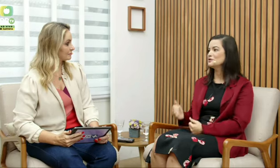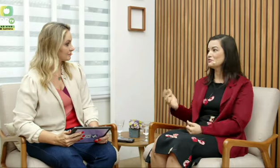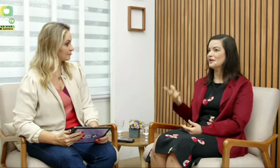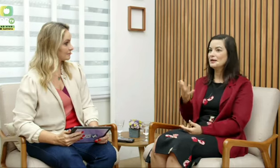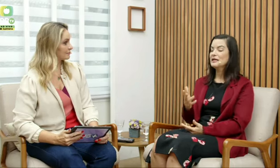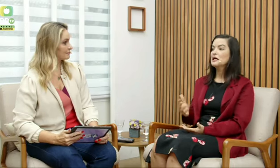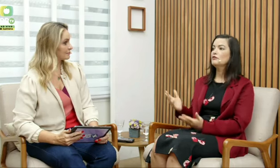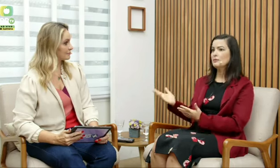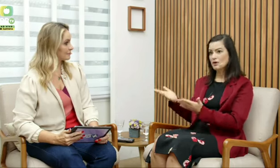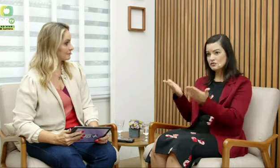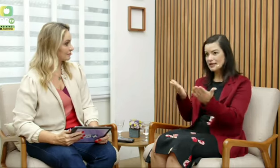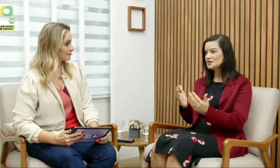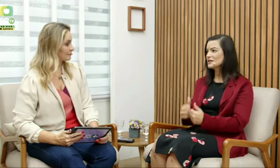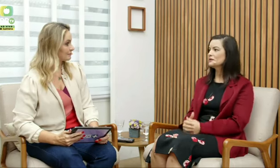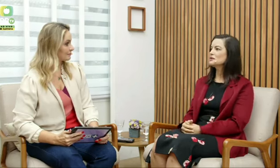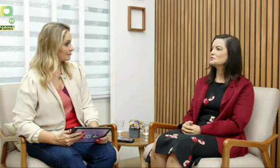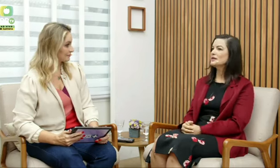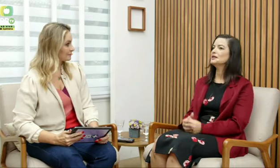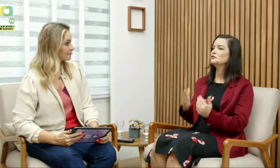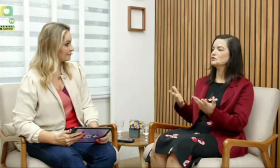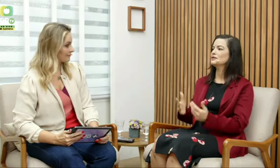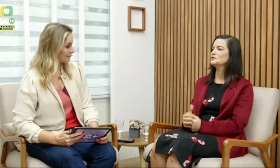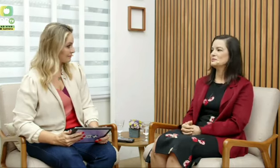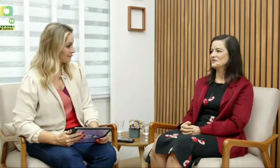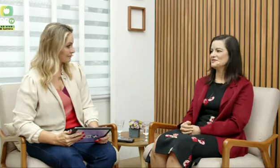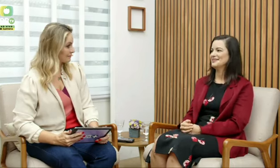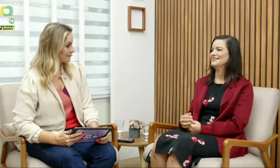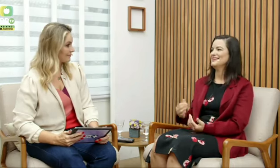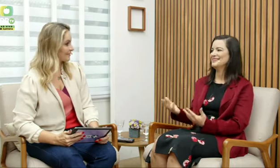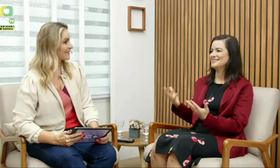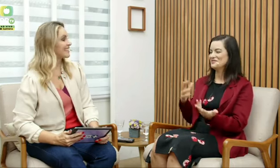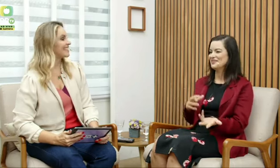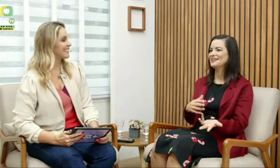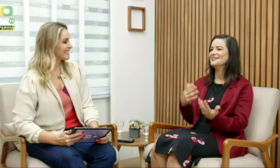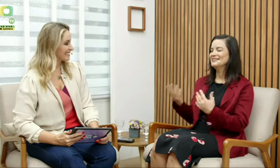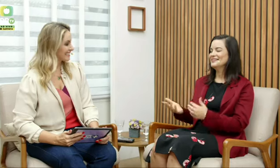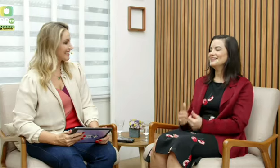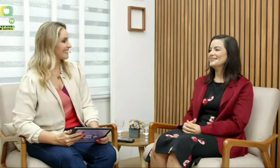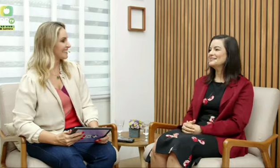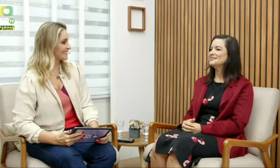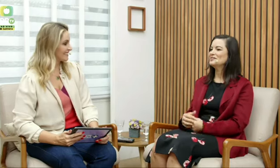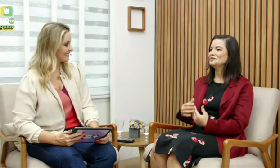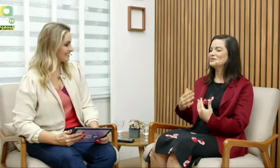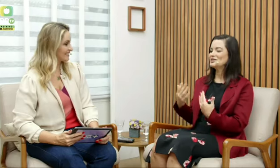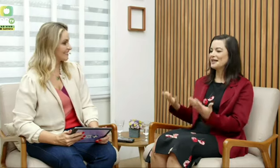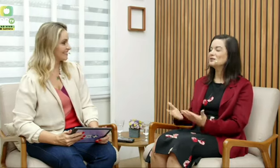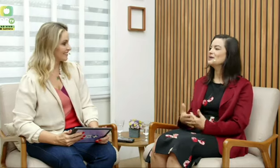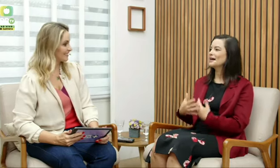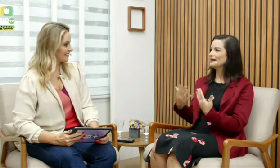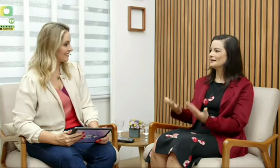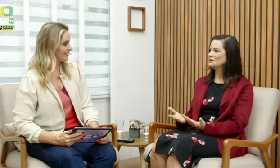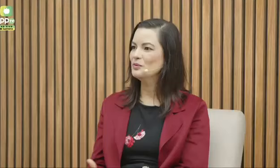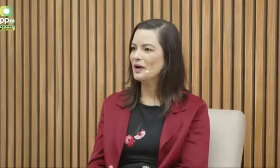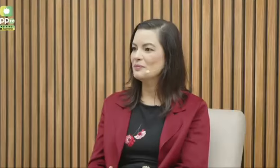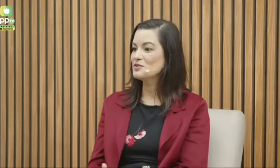isso, falei, pode falar diretamente para ele, eu vou traduzir para você, né? A gente vai tentando já educar